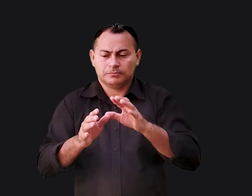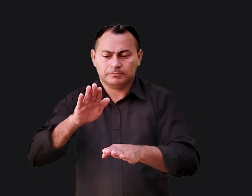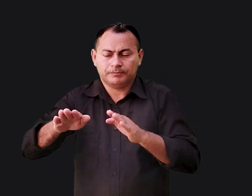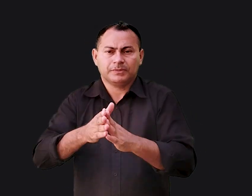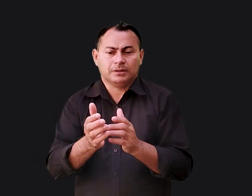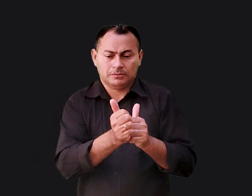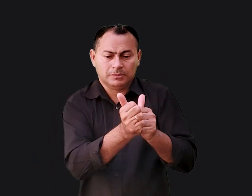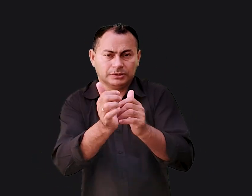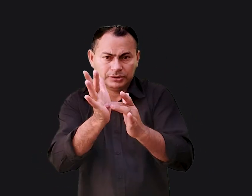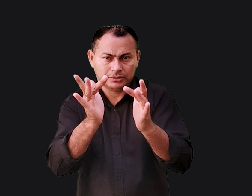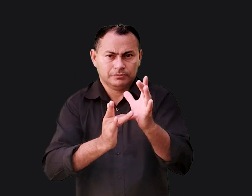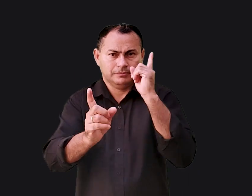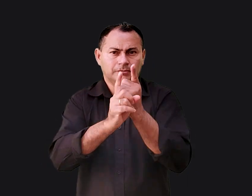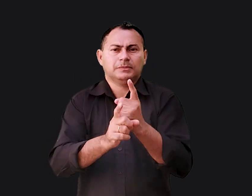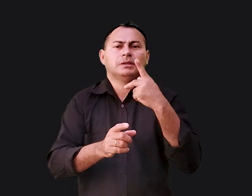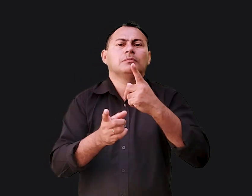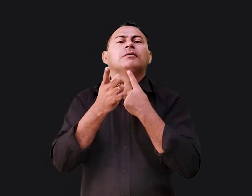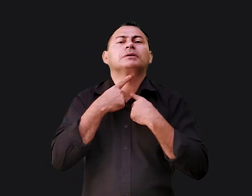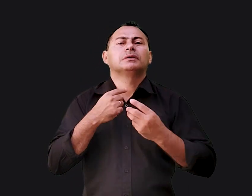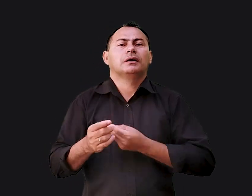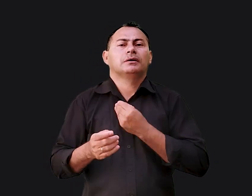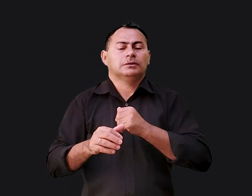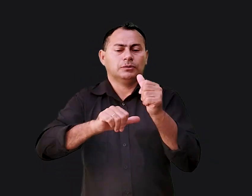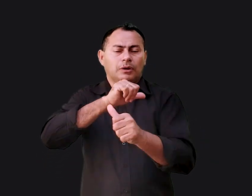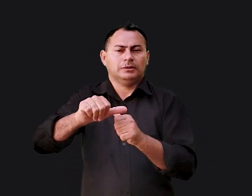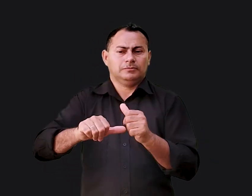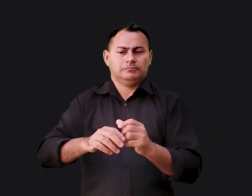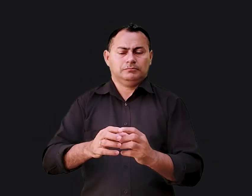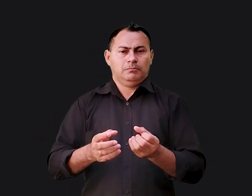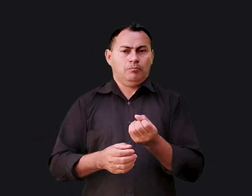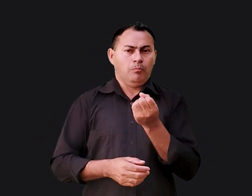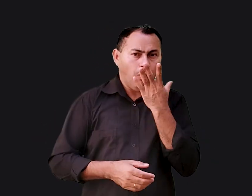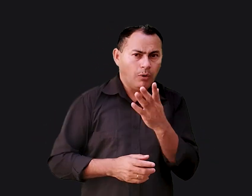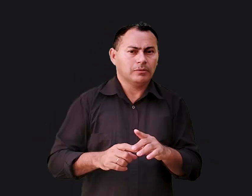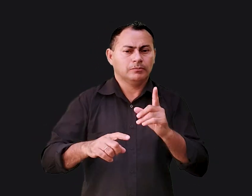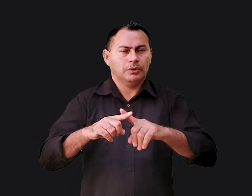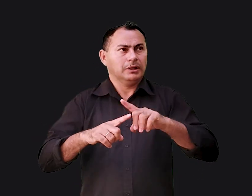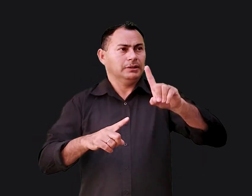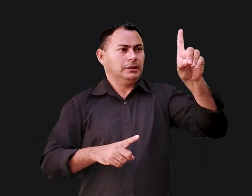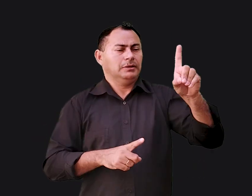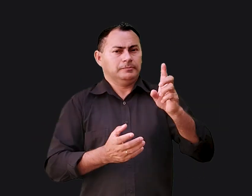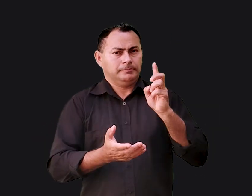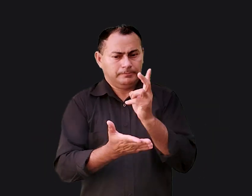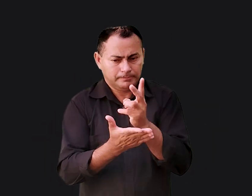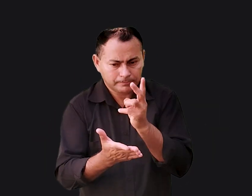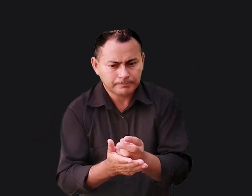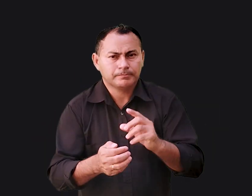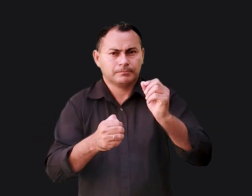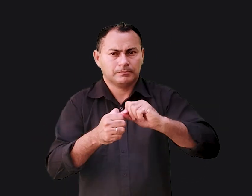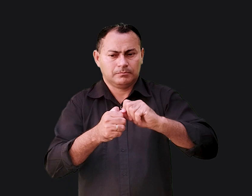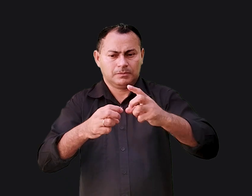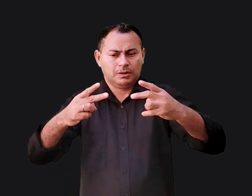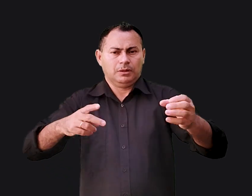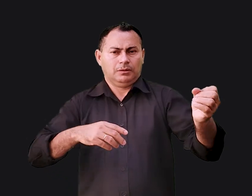você segue a Jesus e encontra sua vontade, a vida torna-se empolgante, porque Deus está sempre fazendo algo